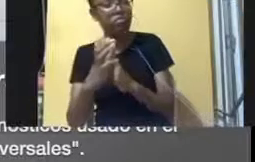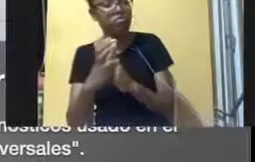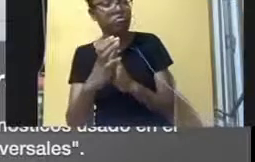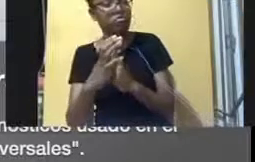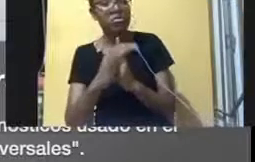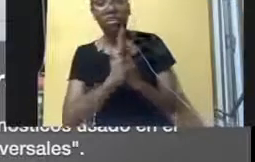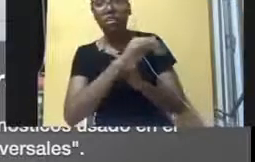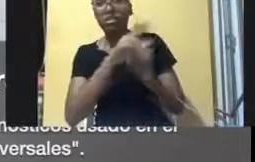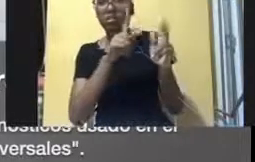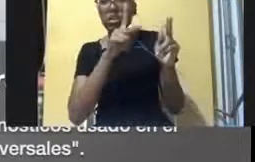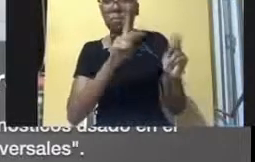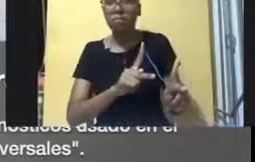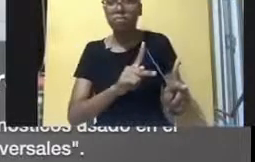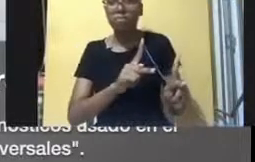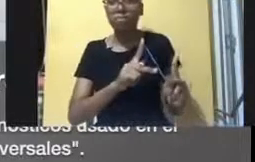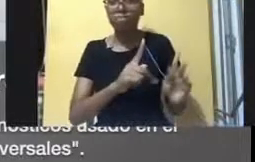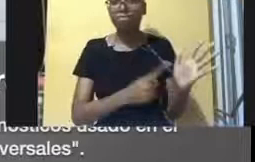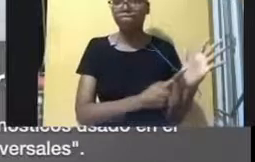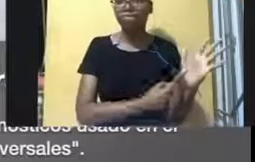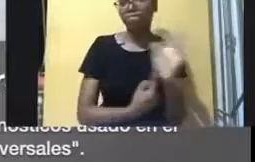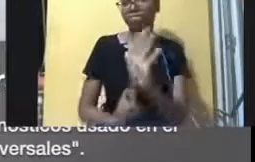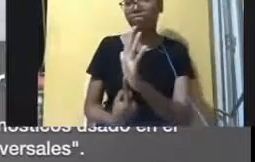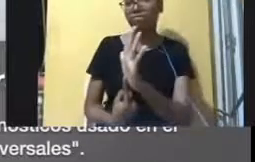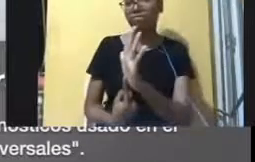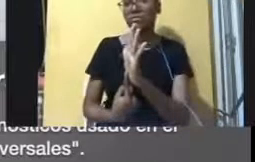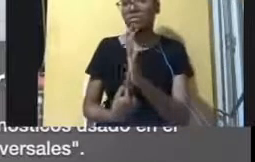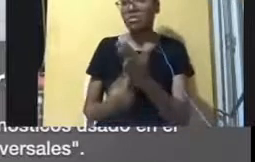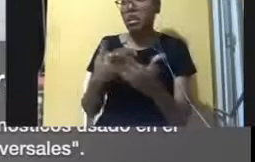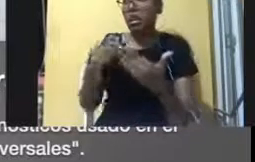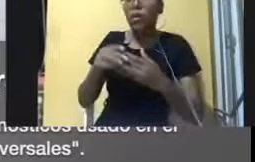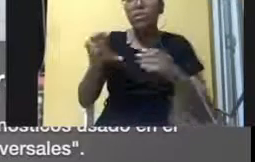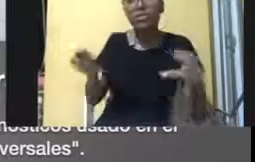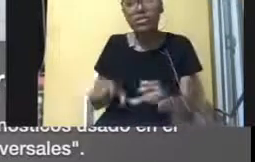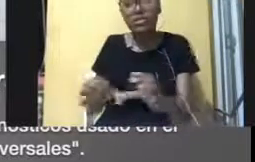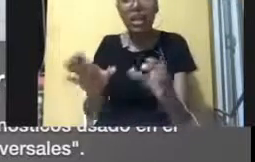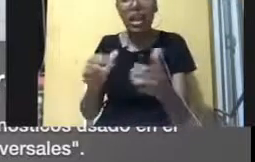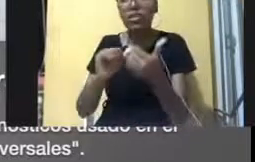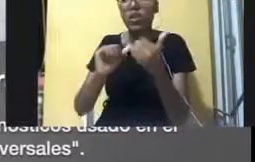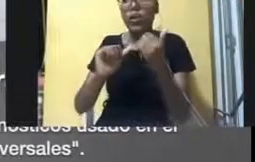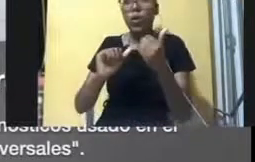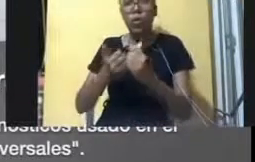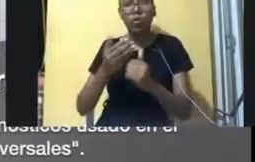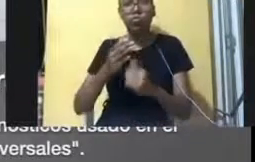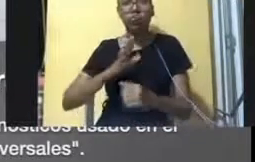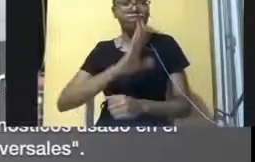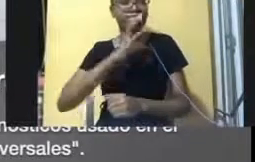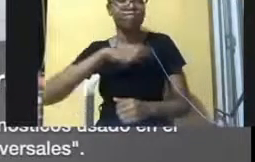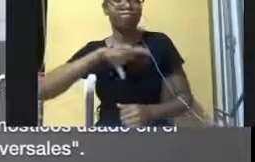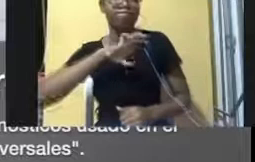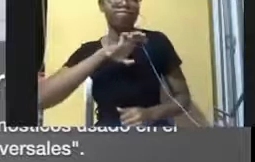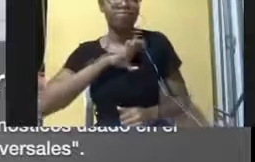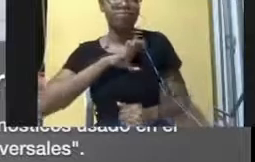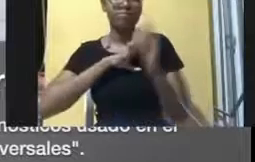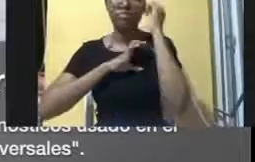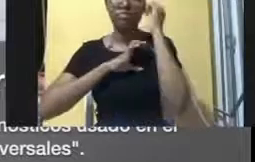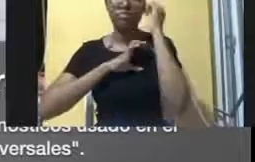rodean, cuáles actividades participe. Todas esas cosas modela y construye a la